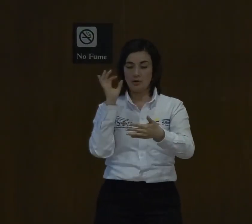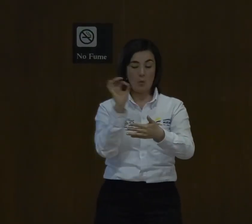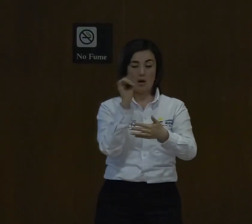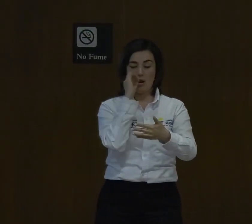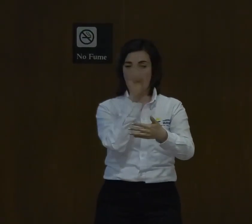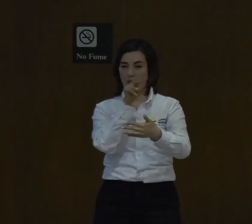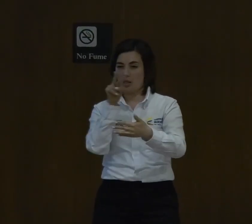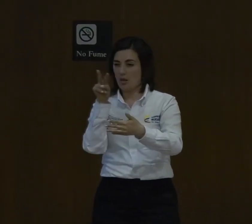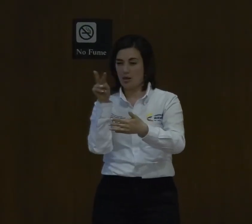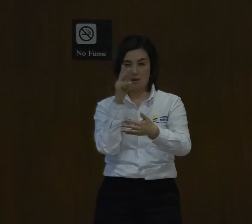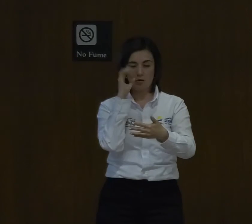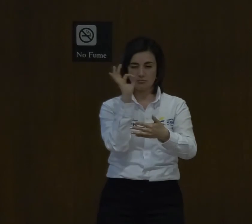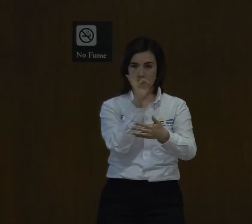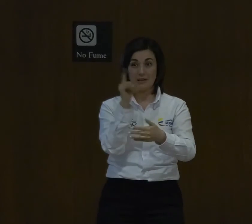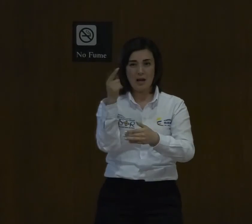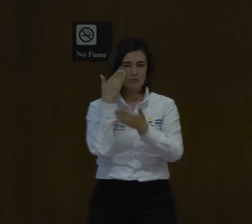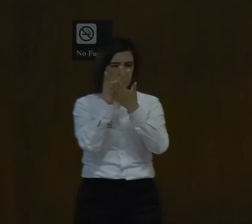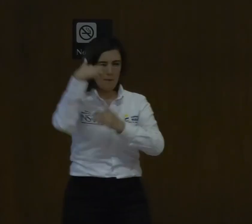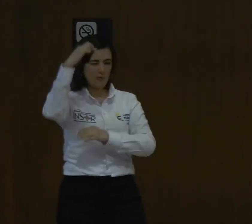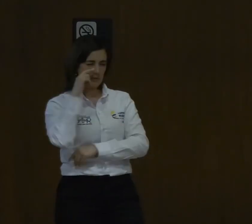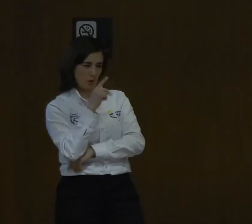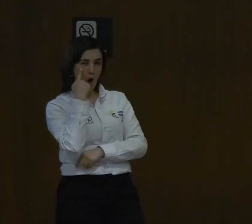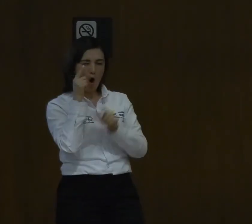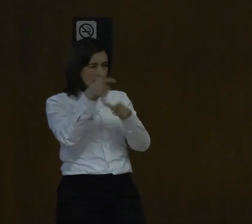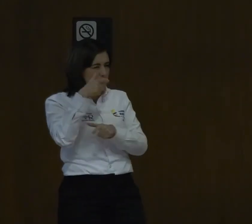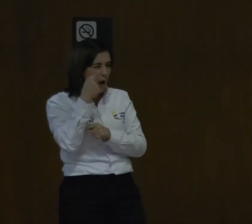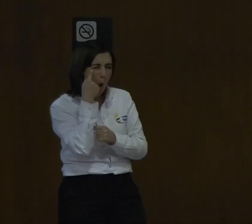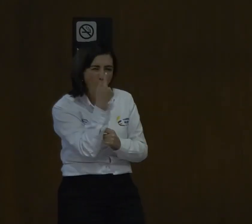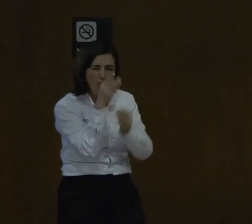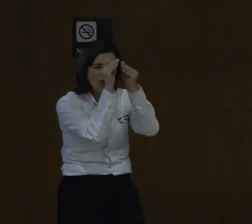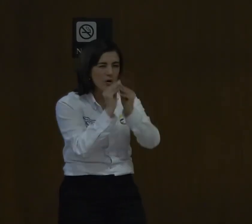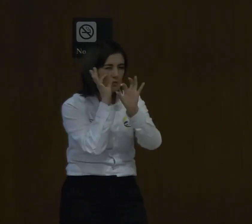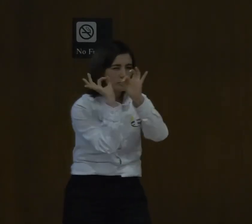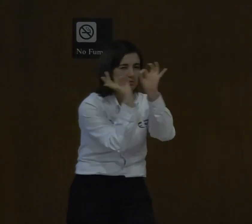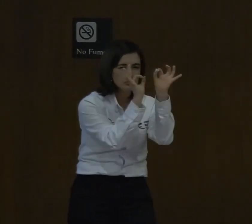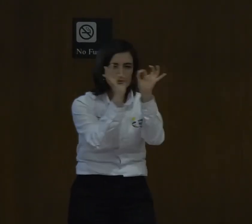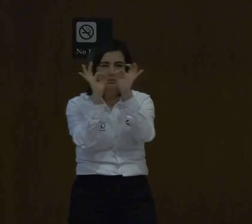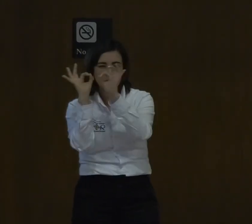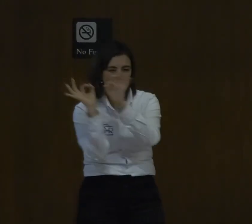dónde las personas miran cuando están leyendo un texto,